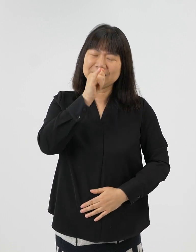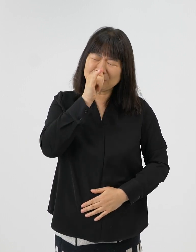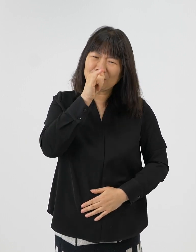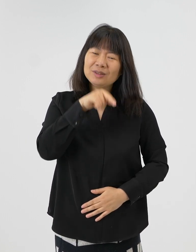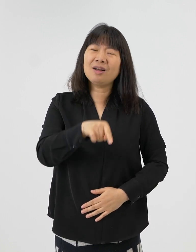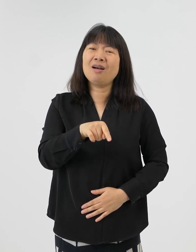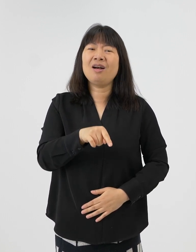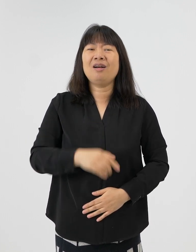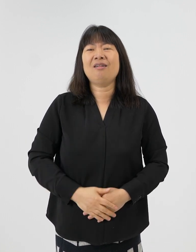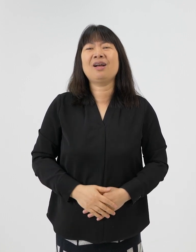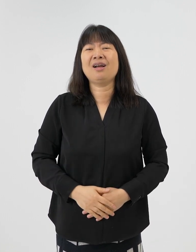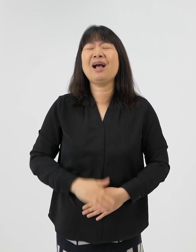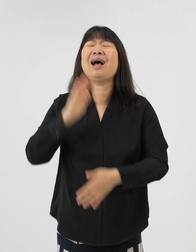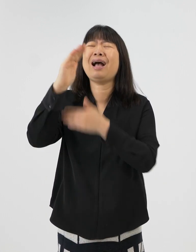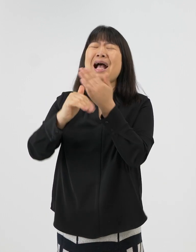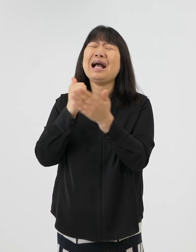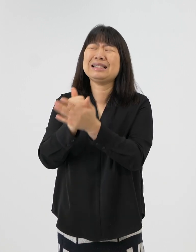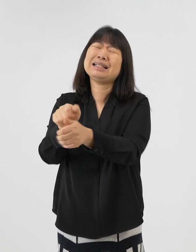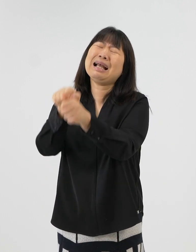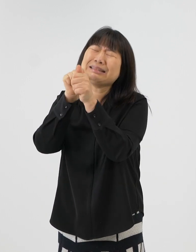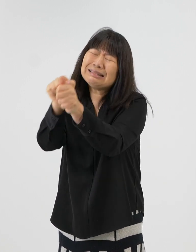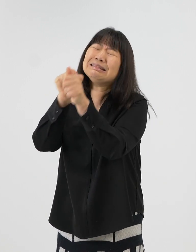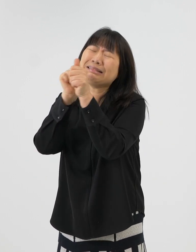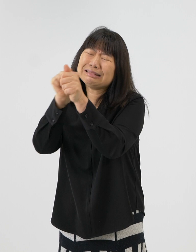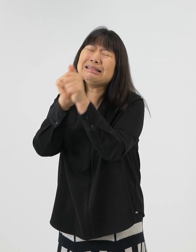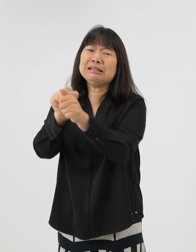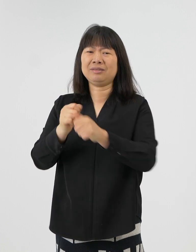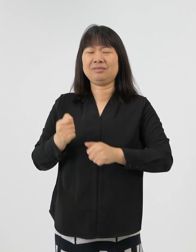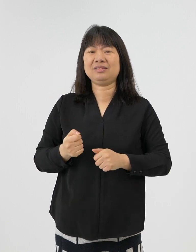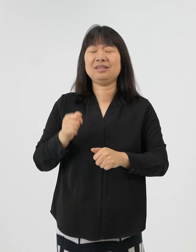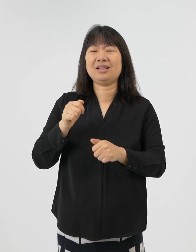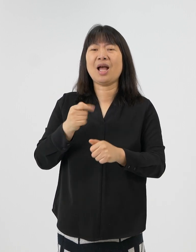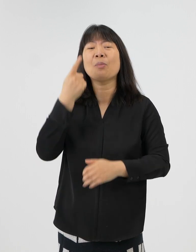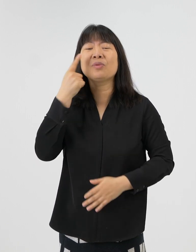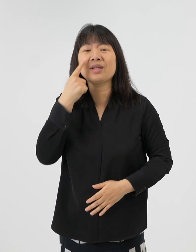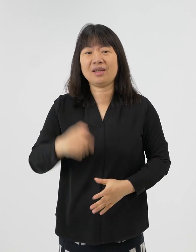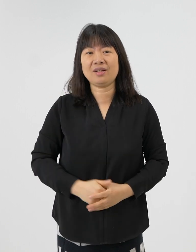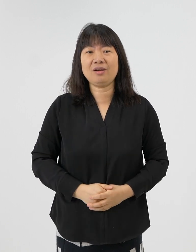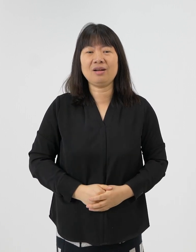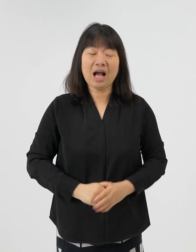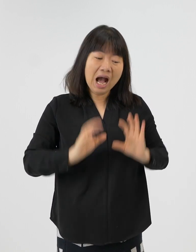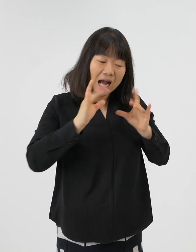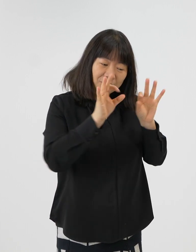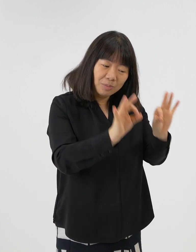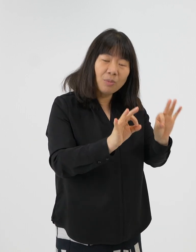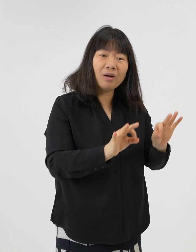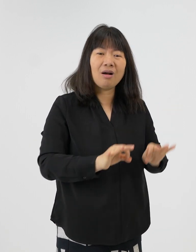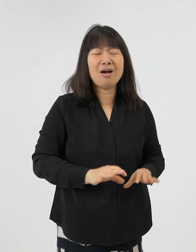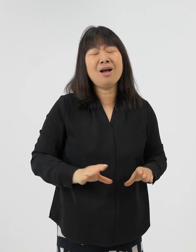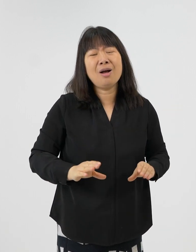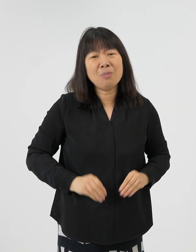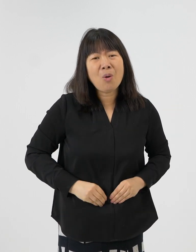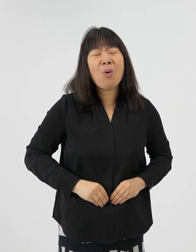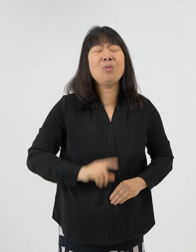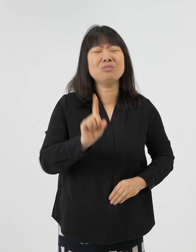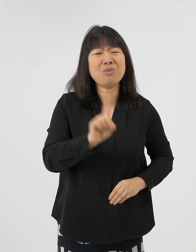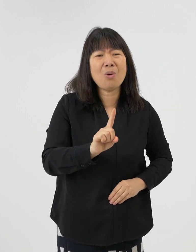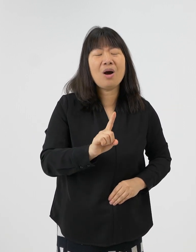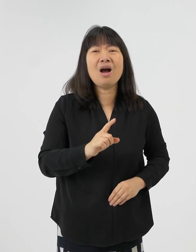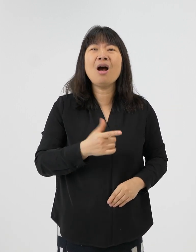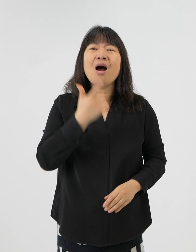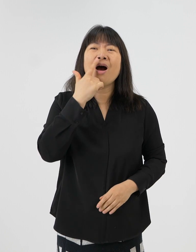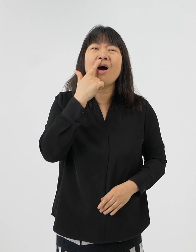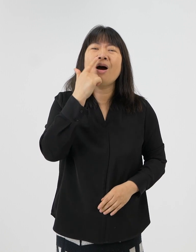문대기세요. 애들이 그러잖아요. 애들이 뭐 배가 고프든 뭐 하든 말도 잘 못하지만 자꾸